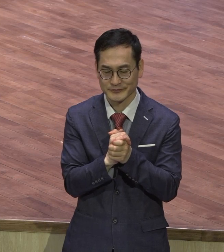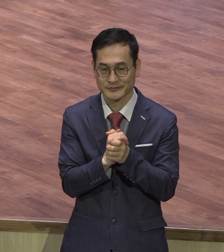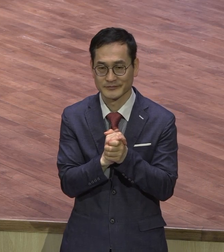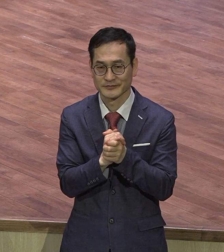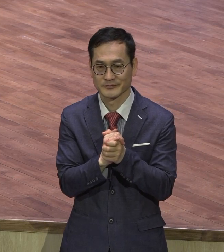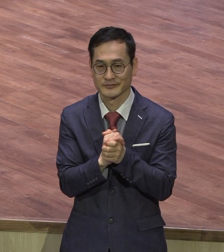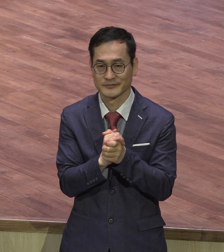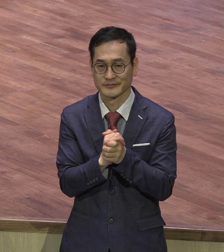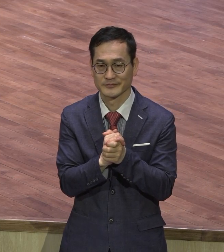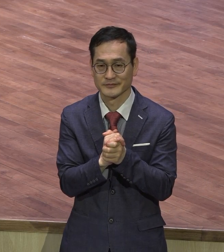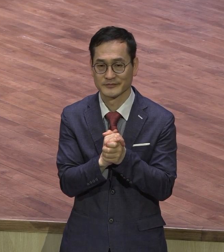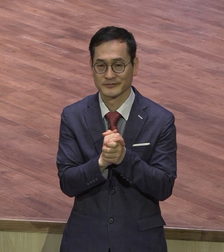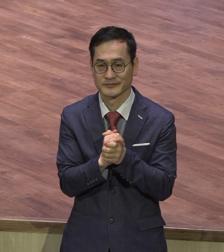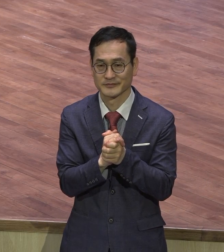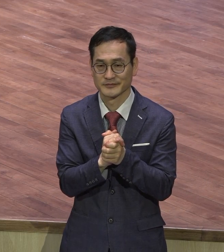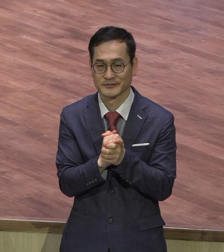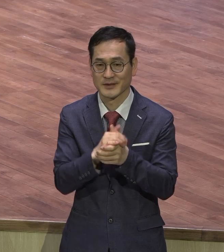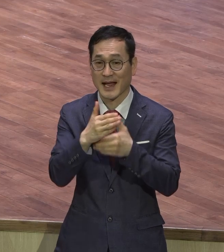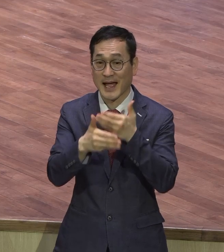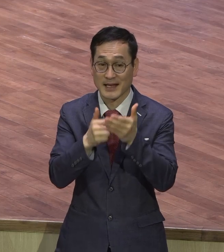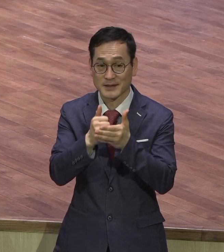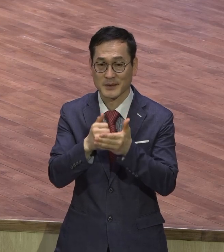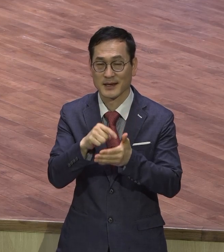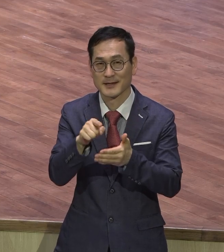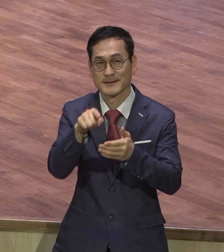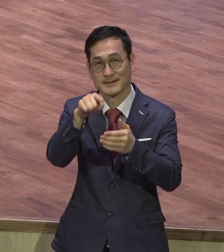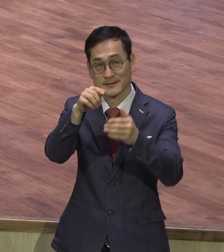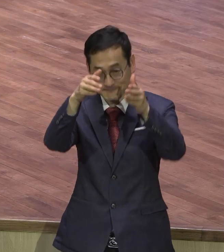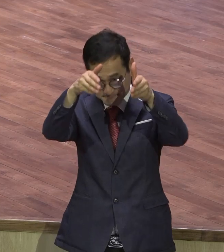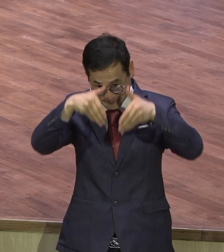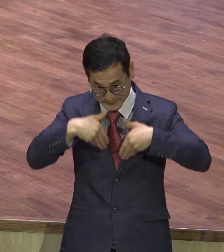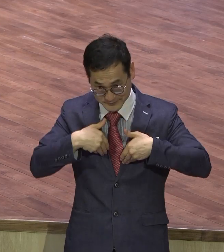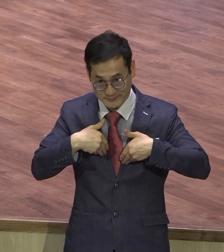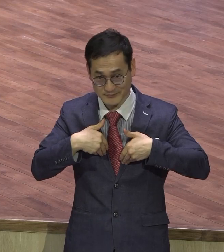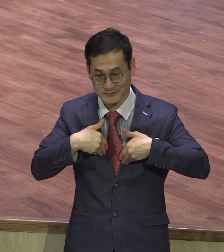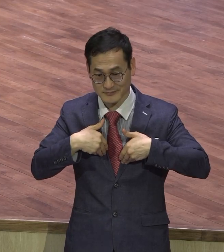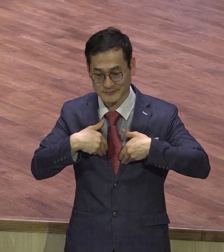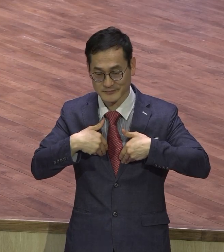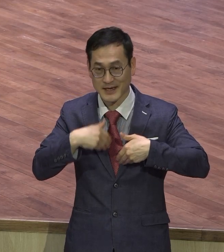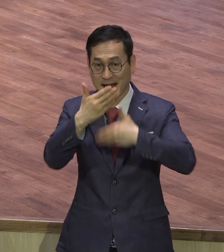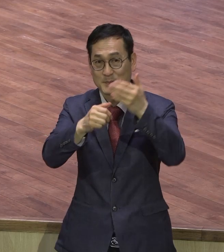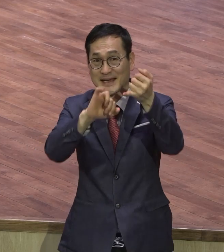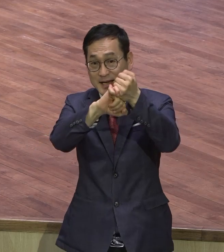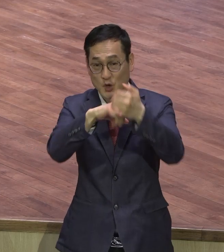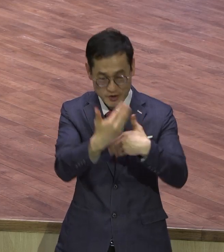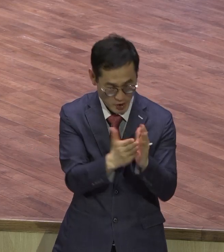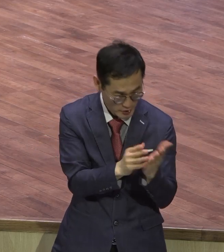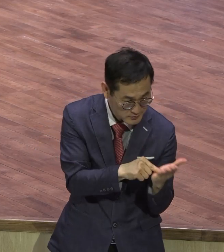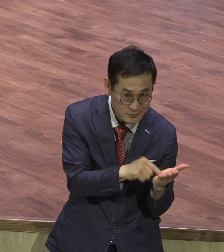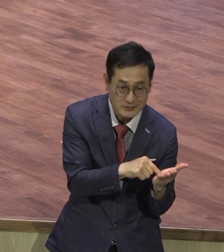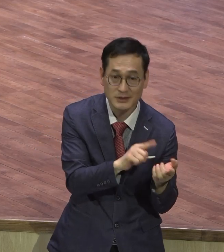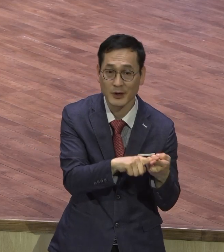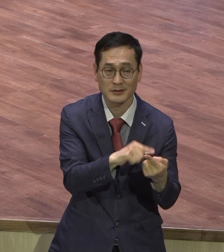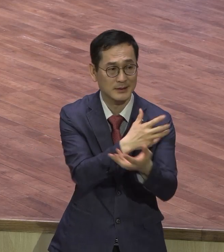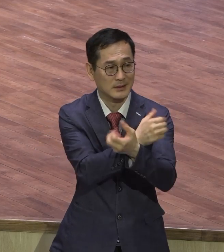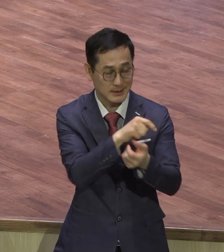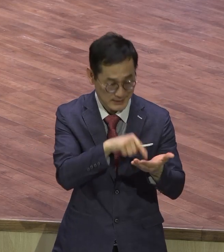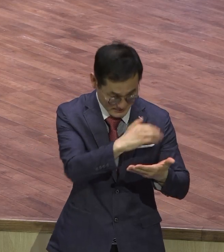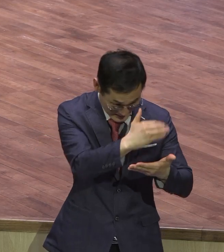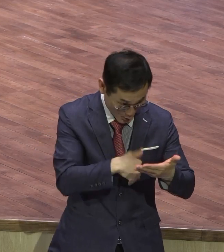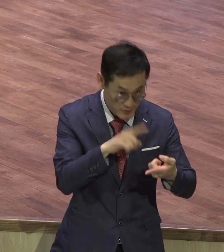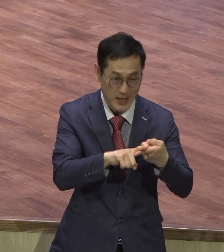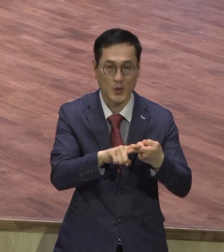헌신하는 것도 그렇게 하세요. 하나님 다 이면계약을 맺고 하나님의 약속을 다 해놓고 하나님 앞에 약속, 하나님이